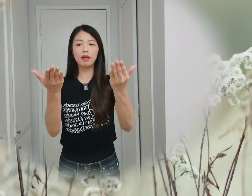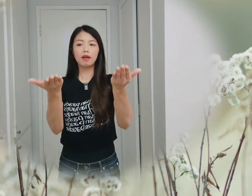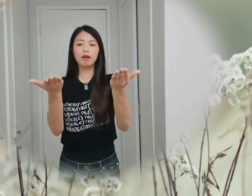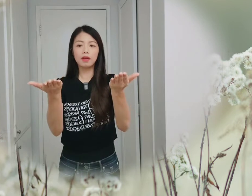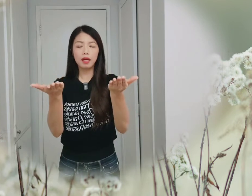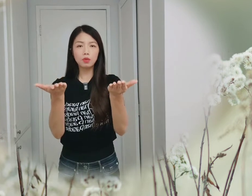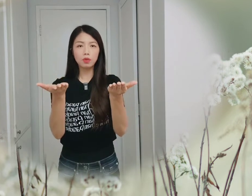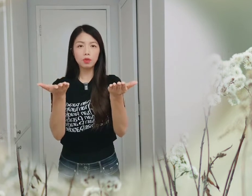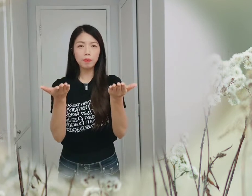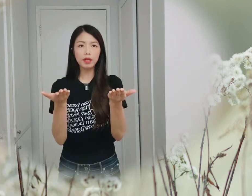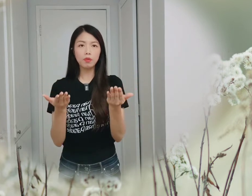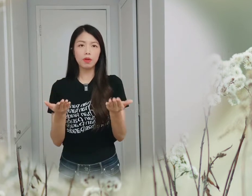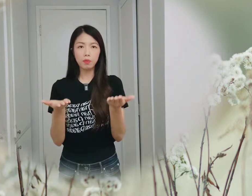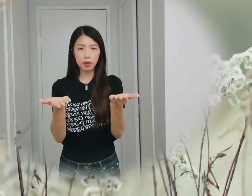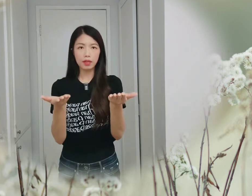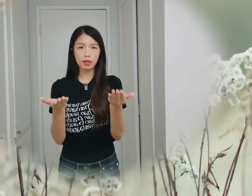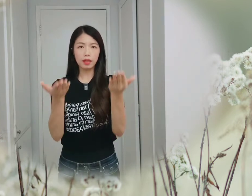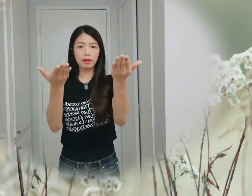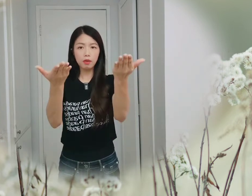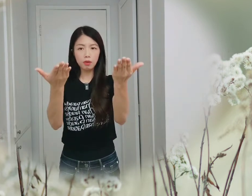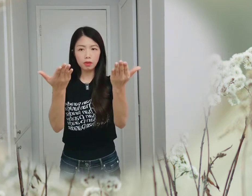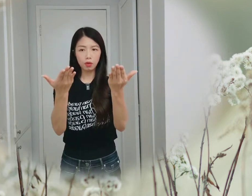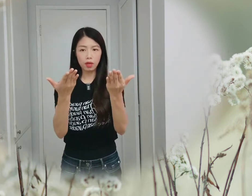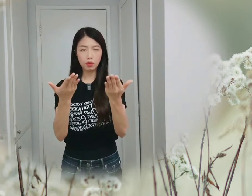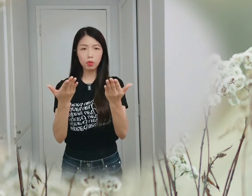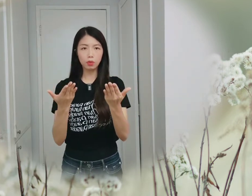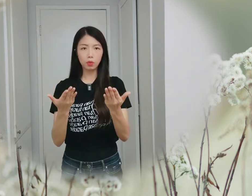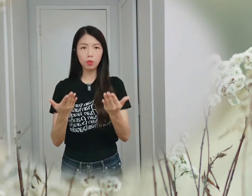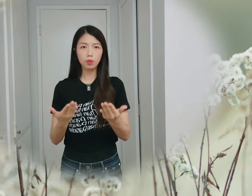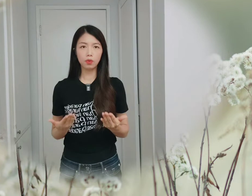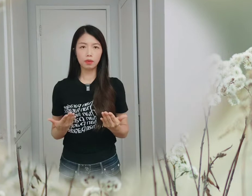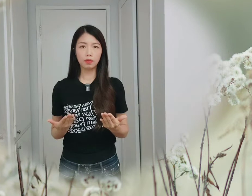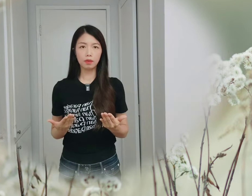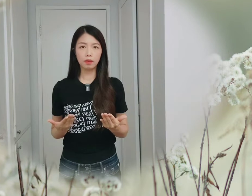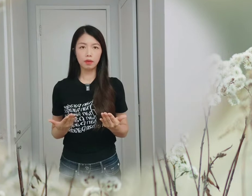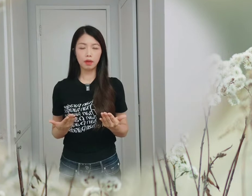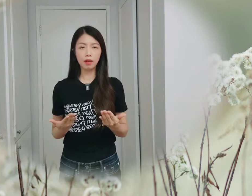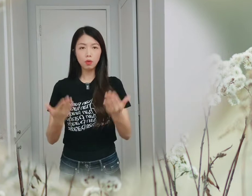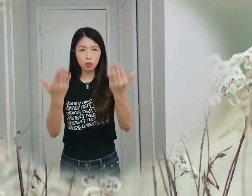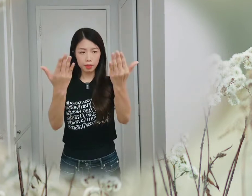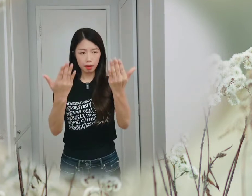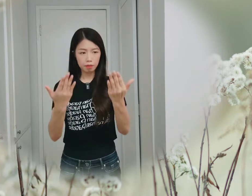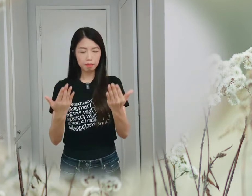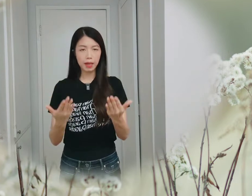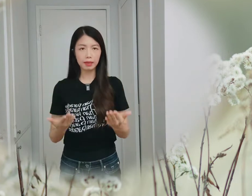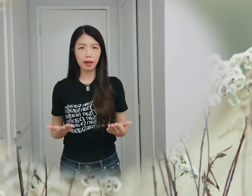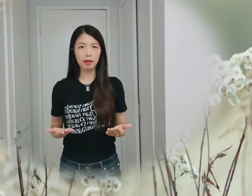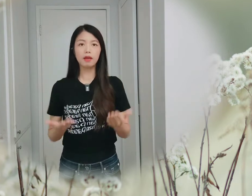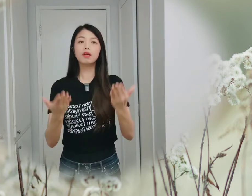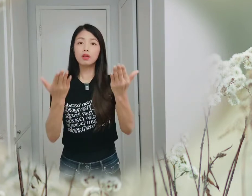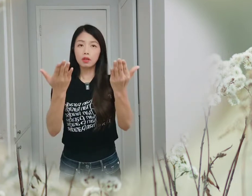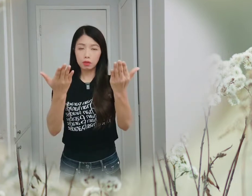되는데 양손을 손바닥의 위를 보이게 한 이 상태에서 그대로 내 쪽으로 이렇게 끌고 오시면 돼요.